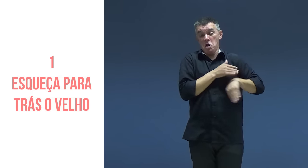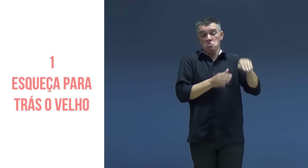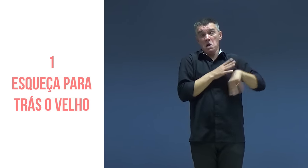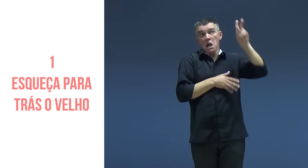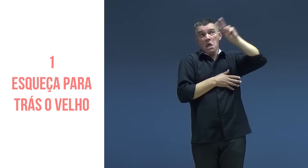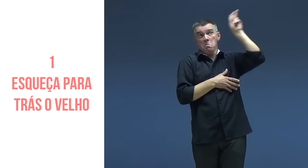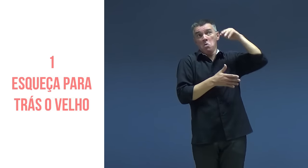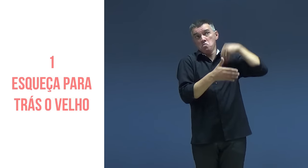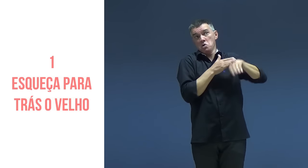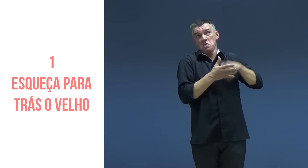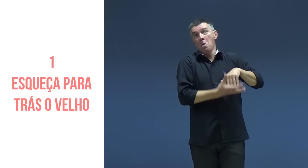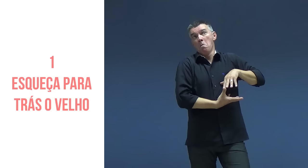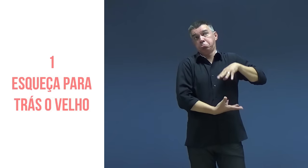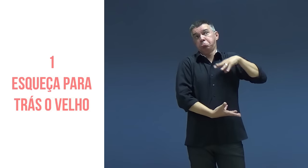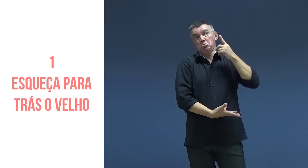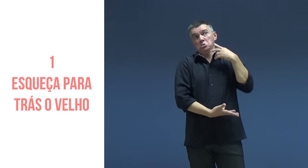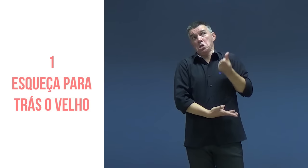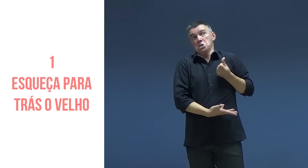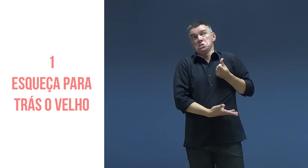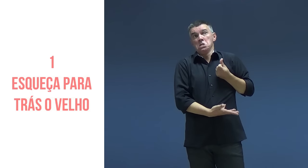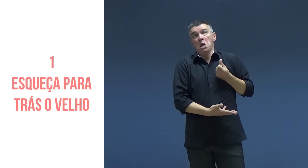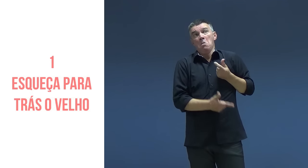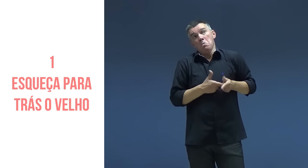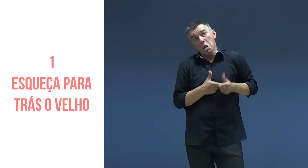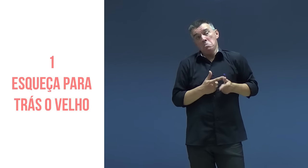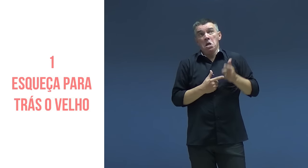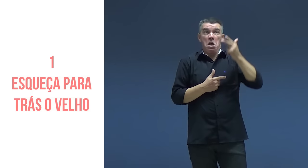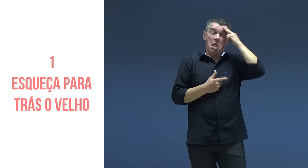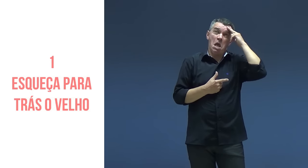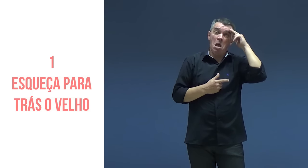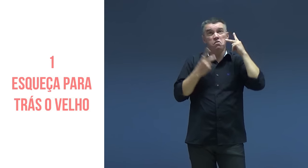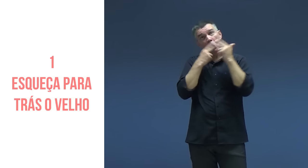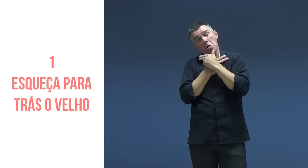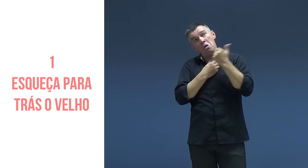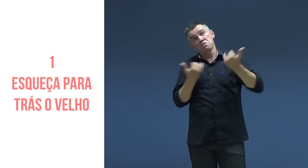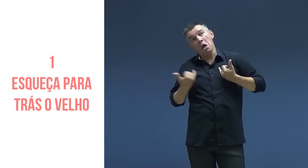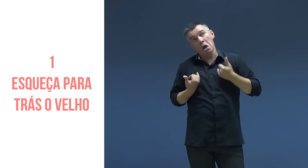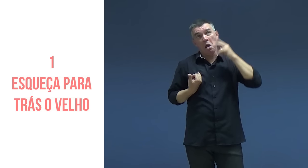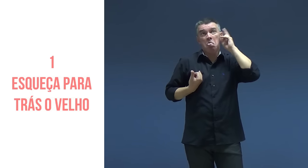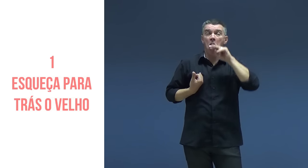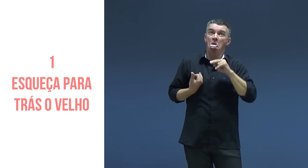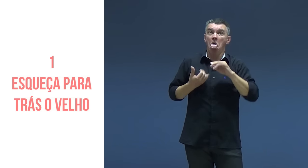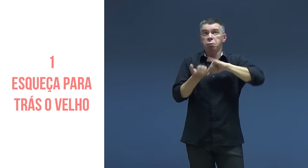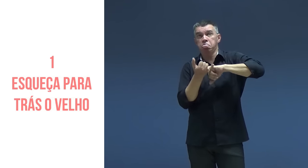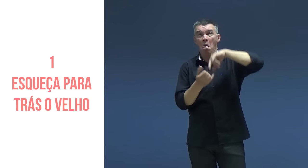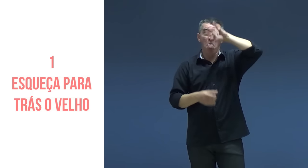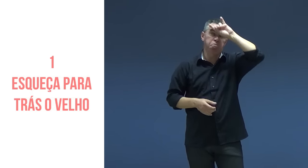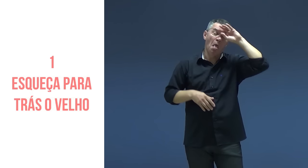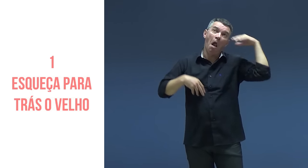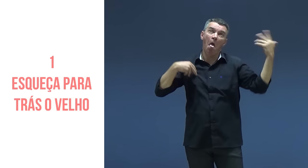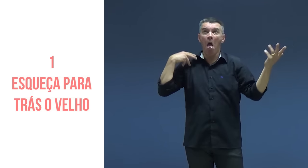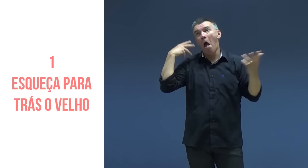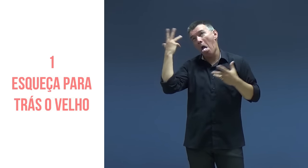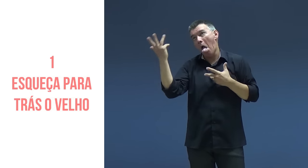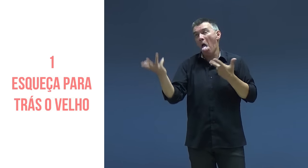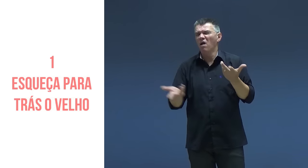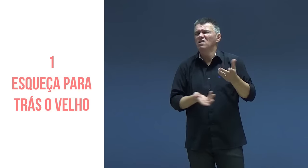igual o coração. Não, quero guardar para lembrar o dia de 2016. Ah, eu quero lembrar dos meus problemas, das fofocas que falaram, das